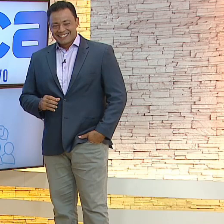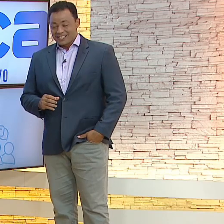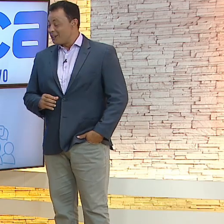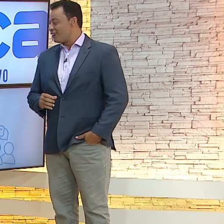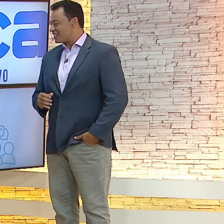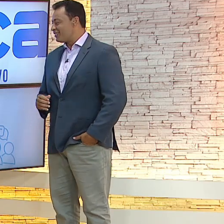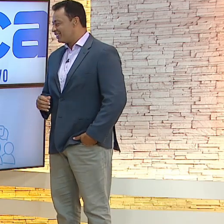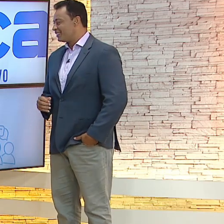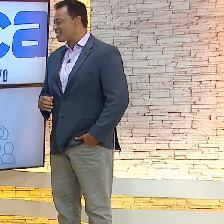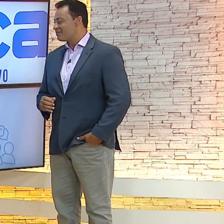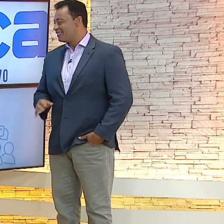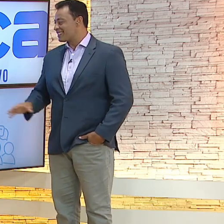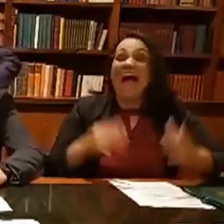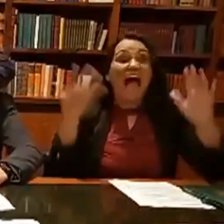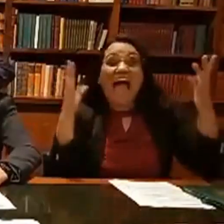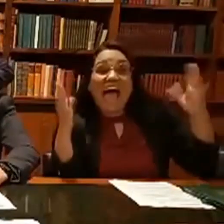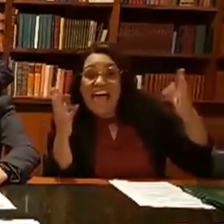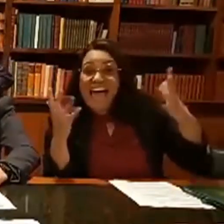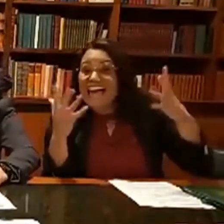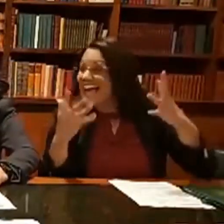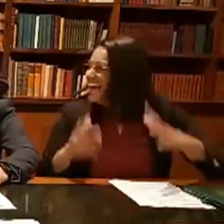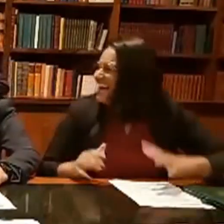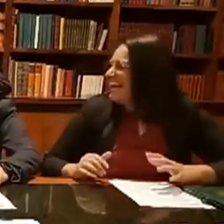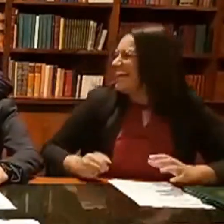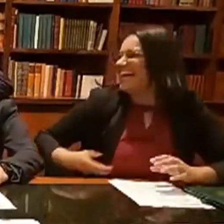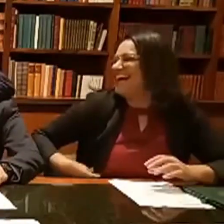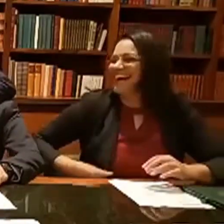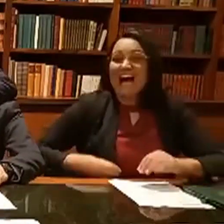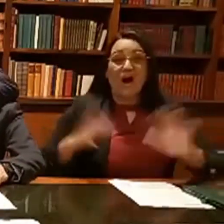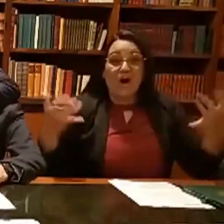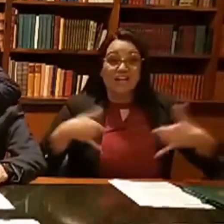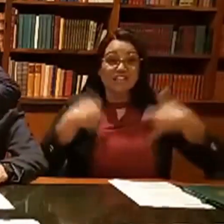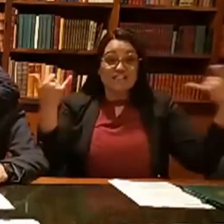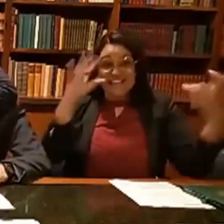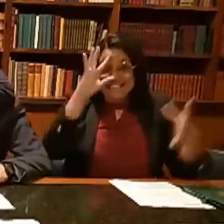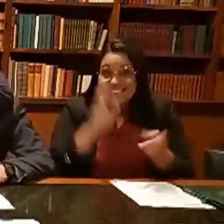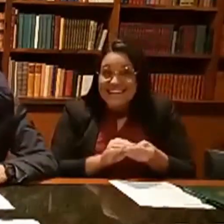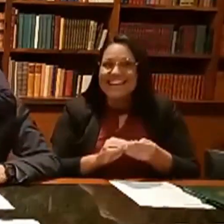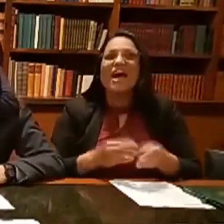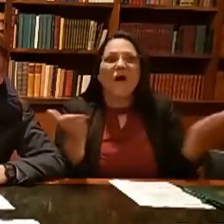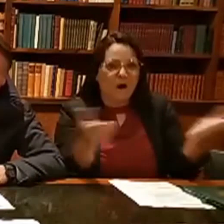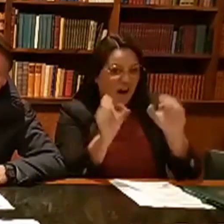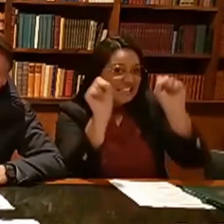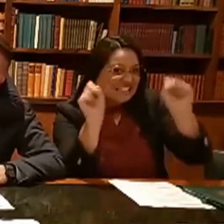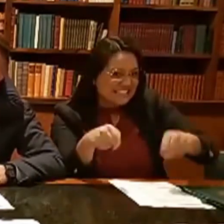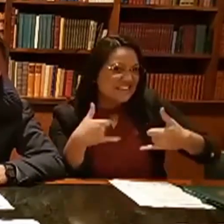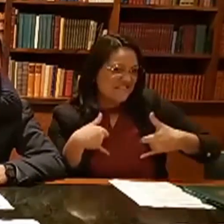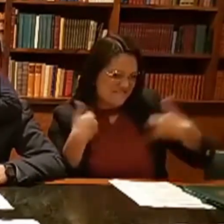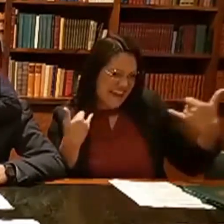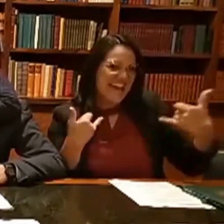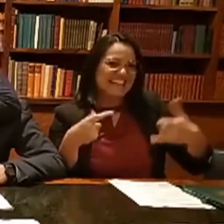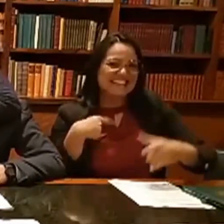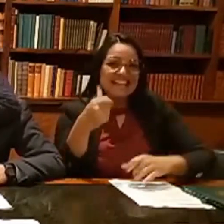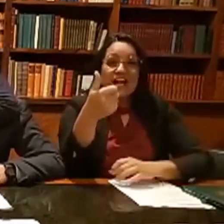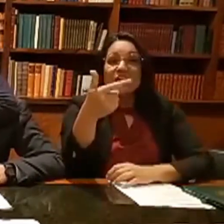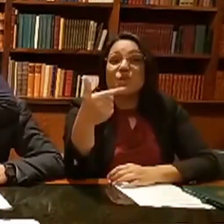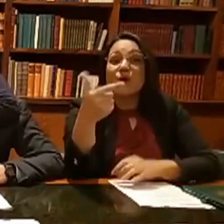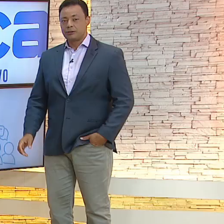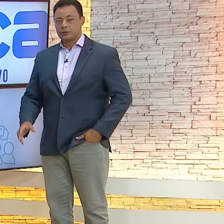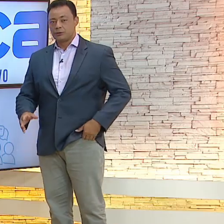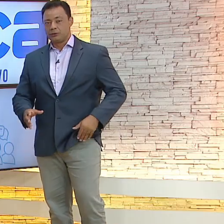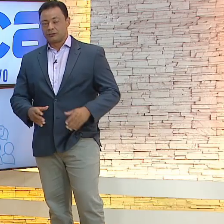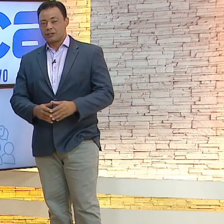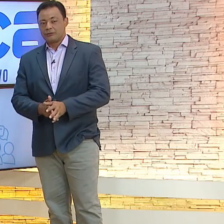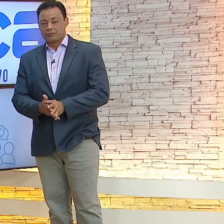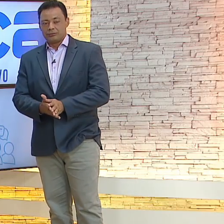seu gosto da floresta 2008 presidencial e olha que legal colega com comida deixa eu falar aqui